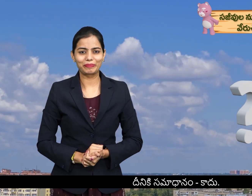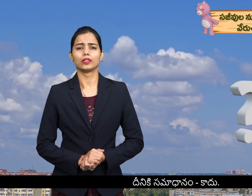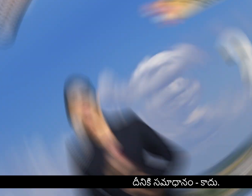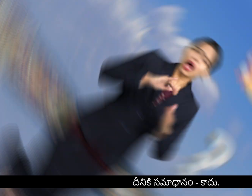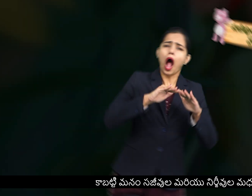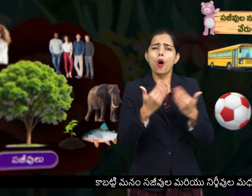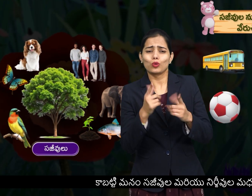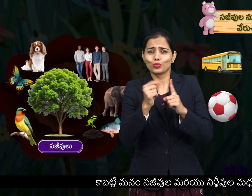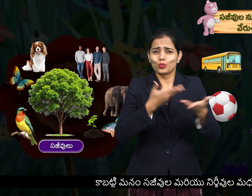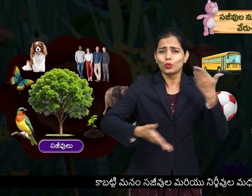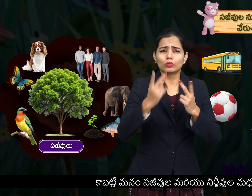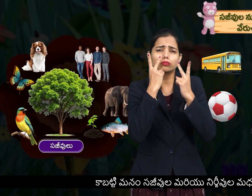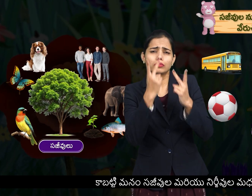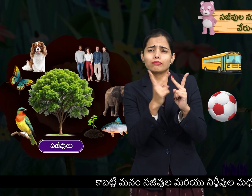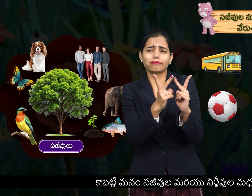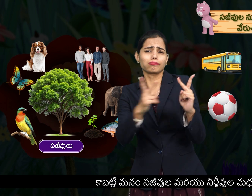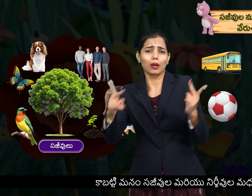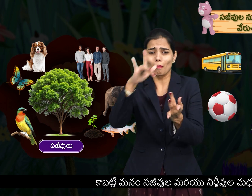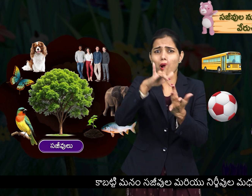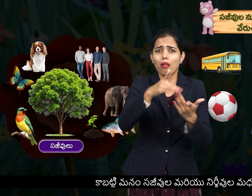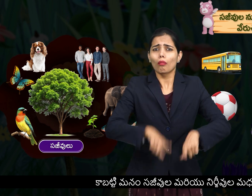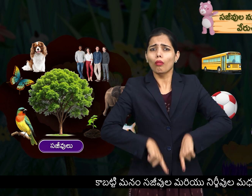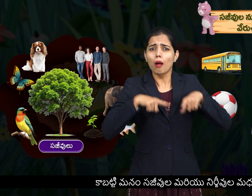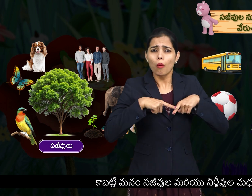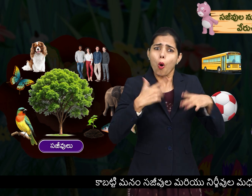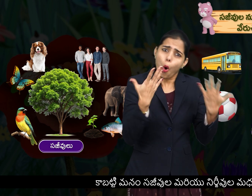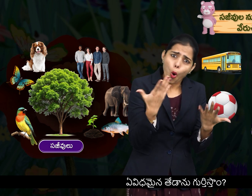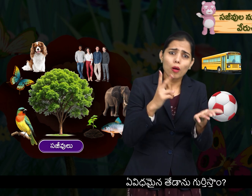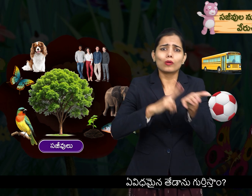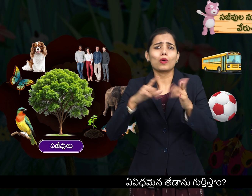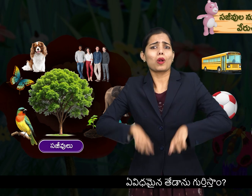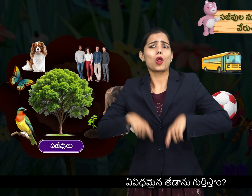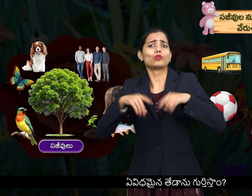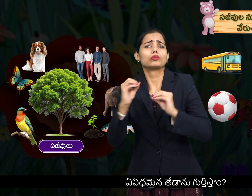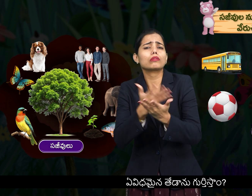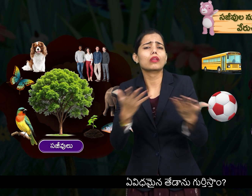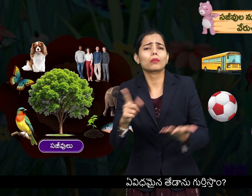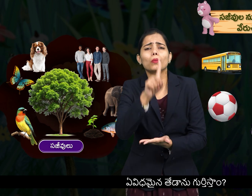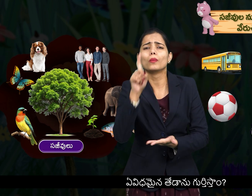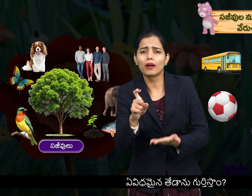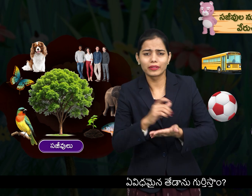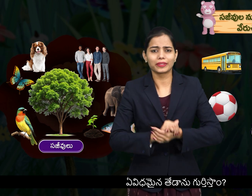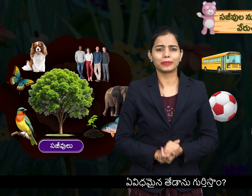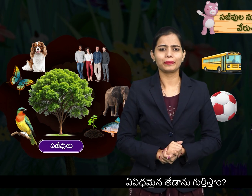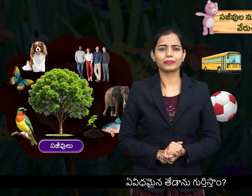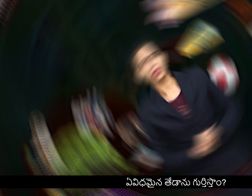కాదు. కాబట్టి మనం సజీవుల మరియు నిర్జీవుల మధ్య ఏ విధమైన తేడాను గుర్తిస్తాం?